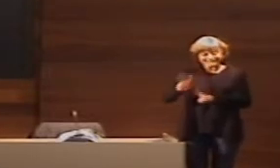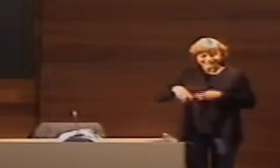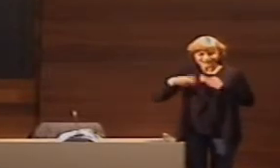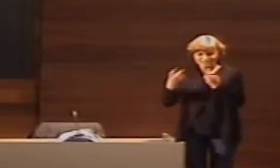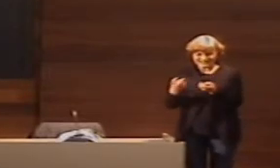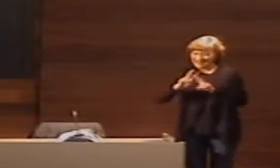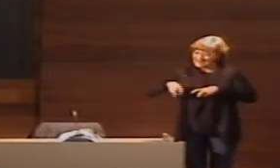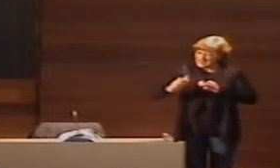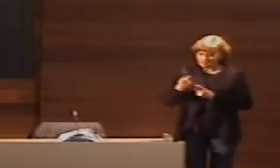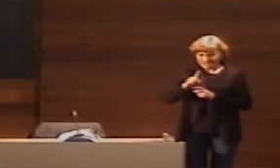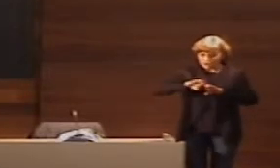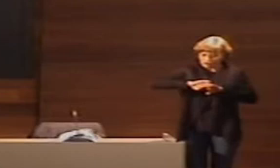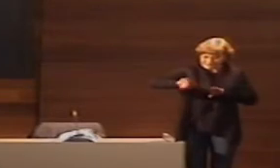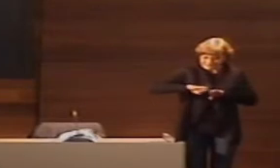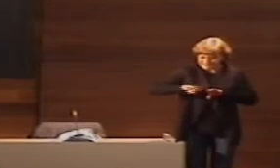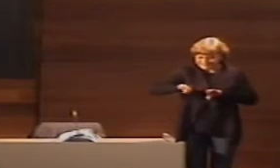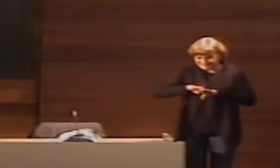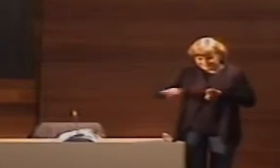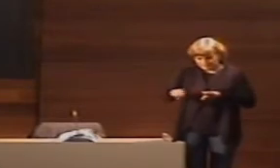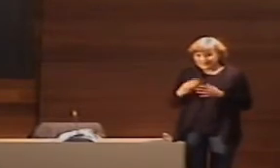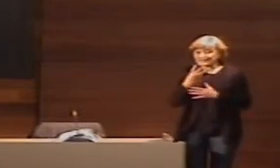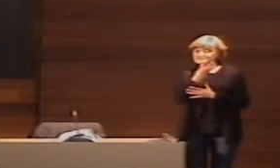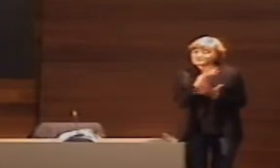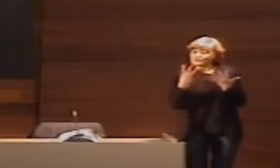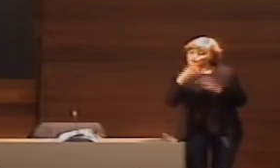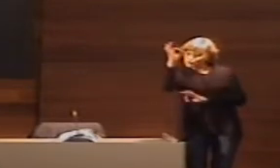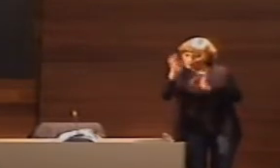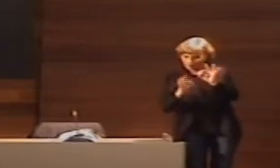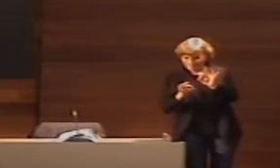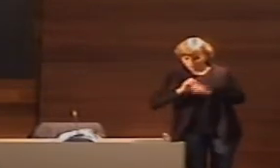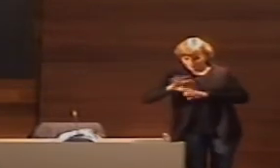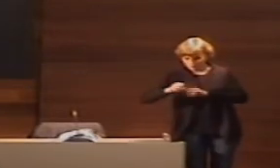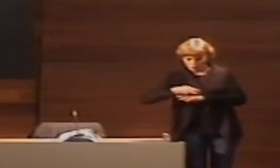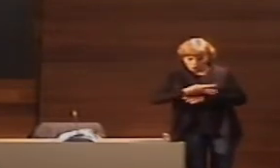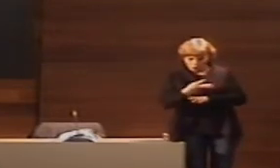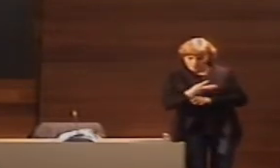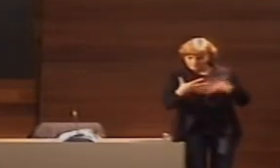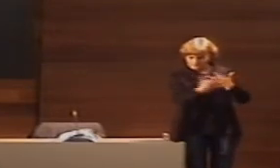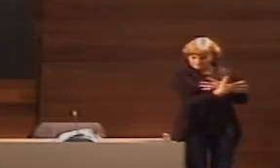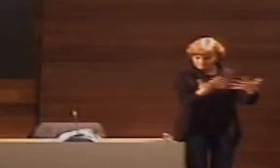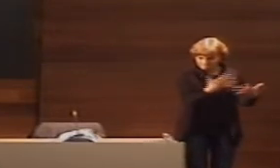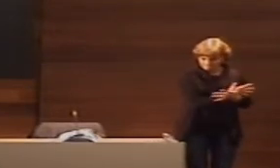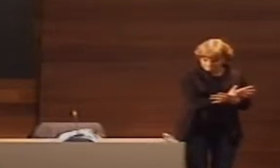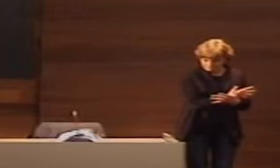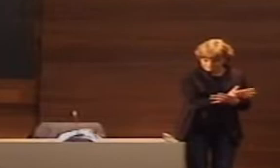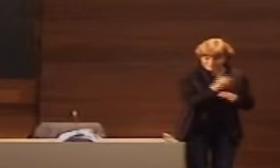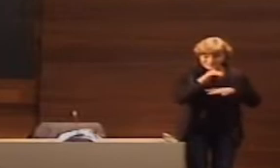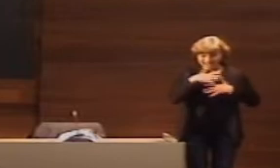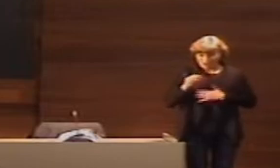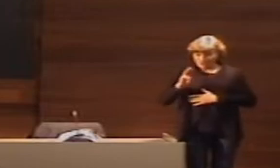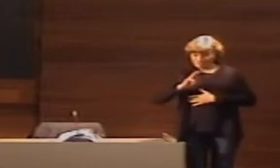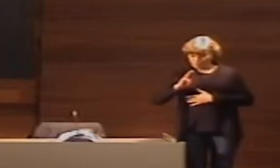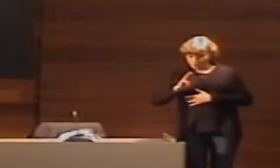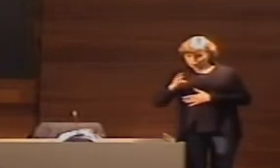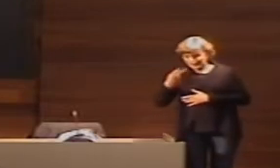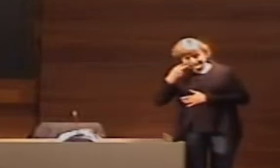para su reciclaje el 38% de los recursos, de los residuos. Obviamente, lo que hoy nos vaya a contar el doctor Ignasi Puig, junto